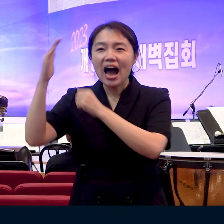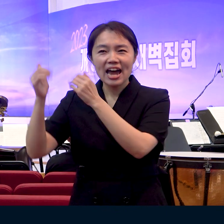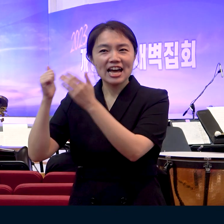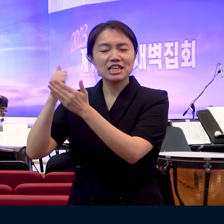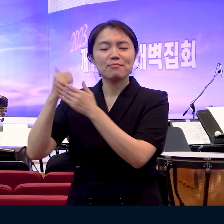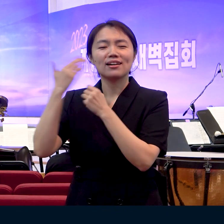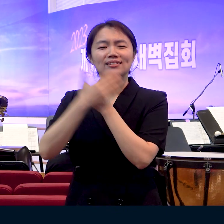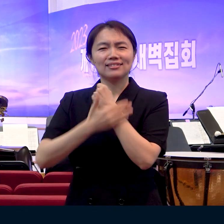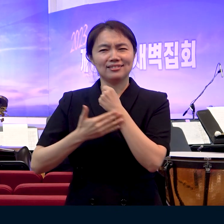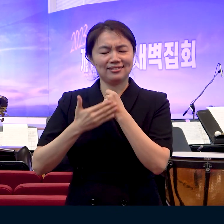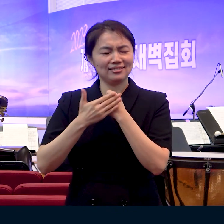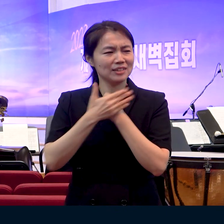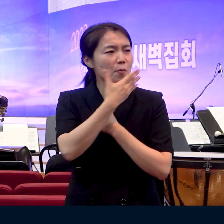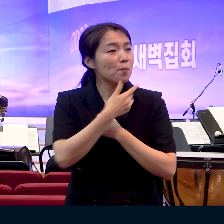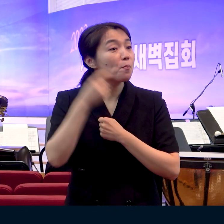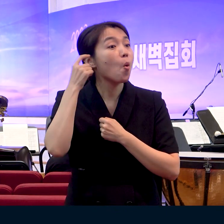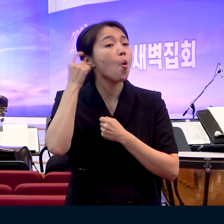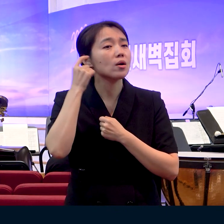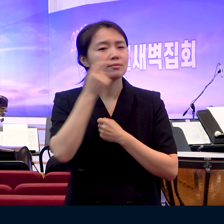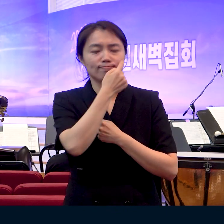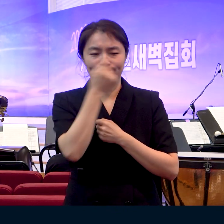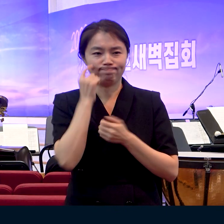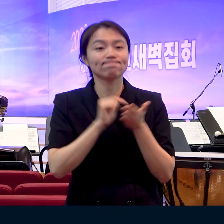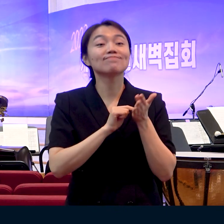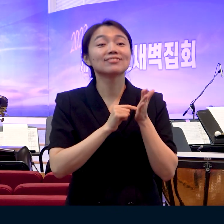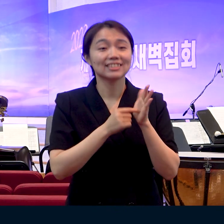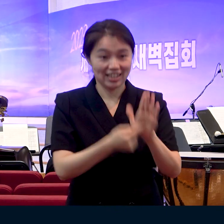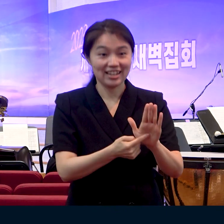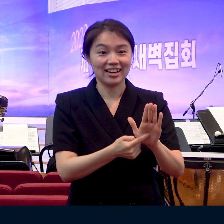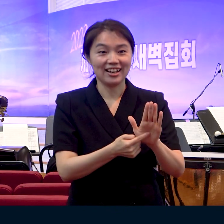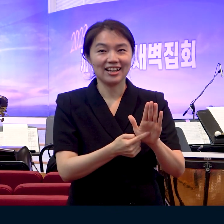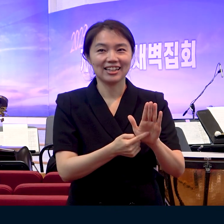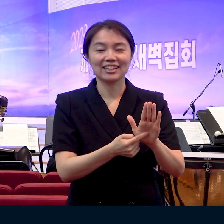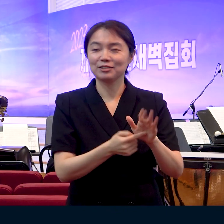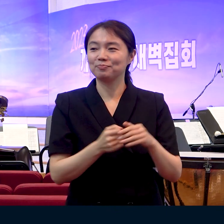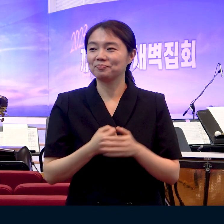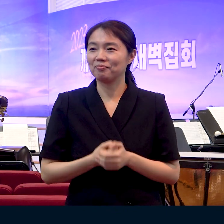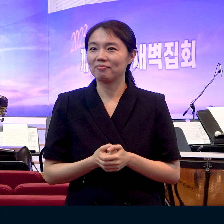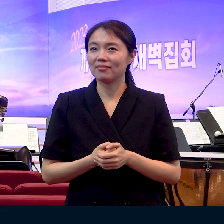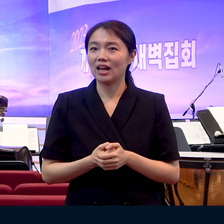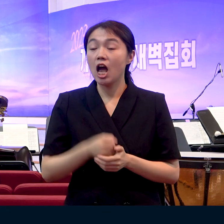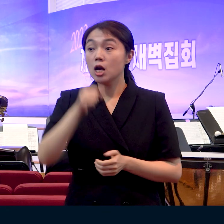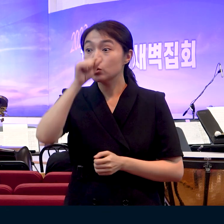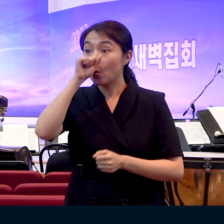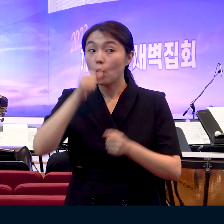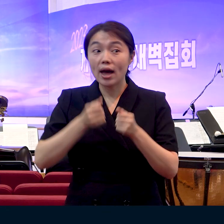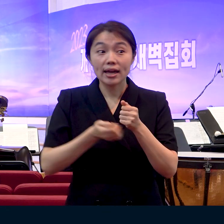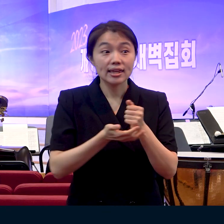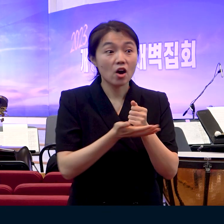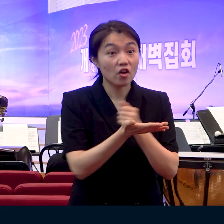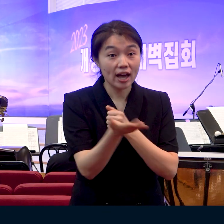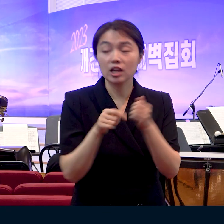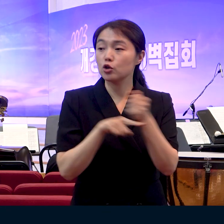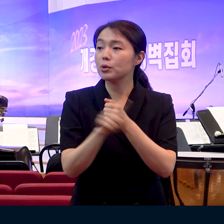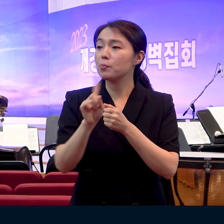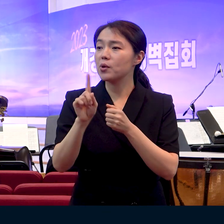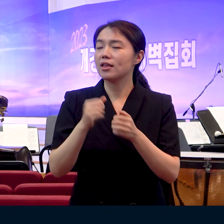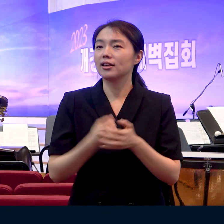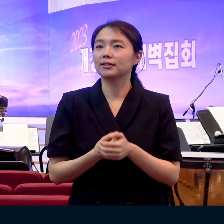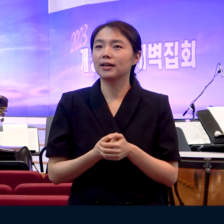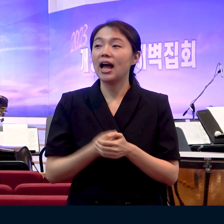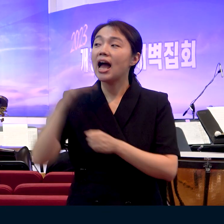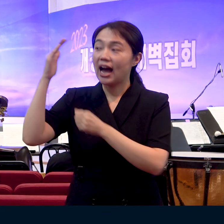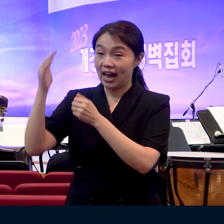하나님의 은혜의 복음을 증거하는 것, 그겁니다. 선한 영향력이라는 게 뭐냐? 그걸 끼친다는 게